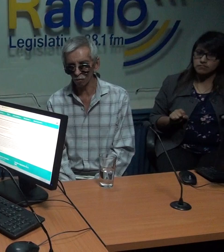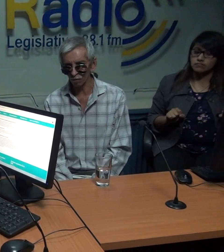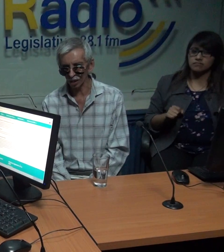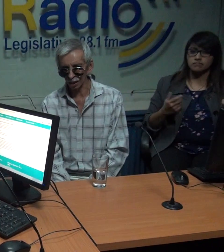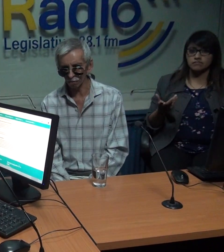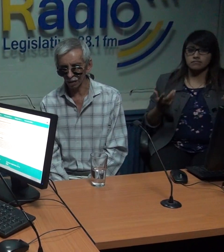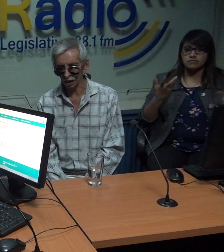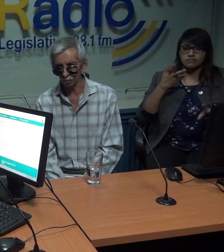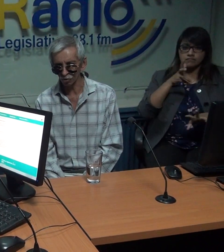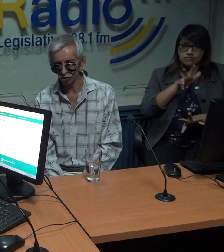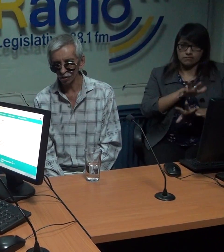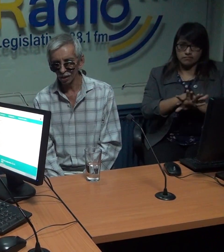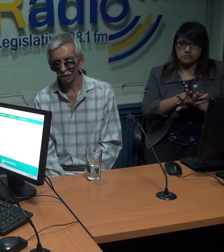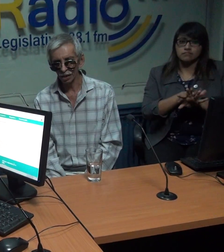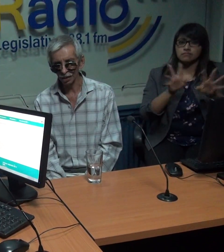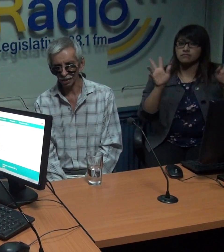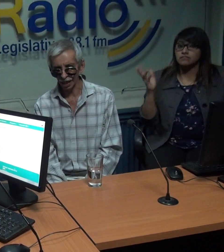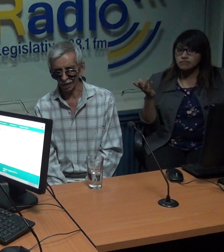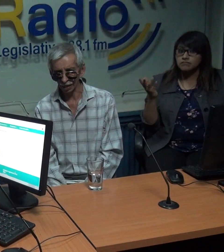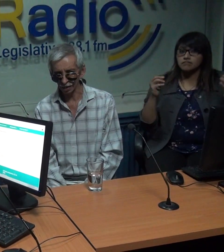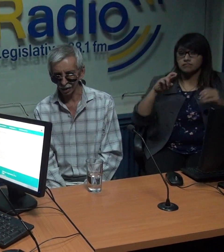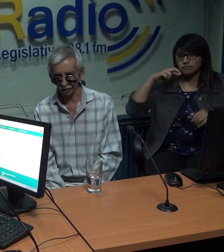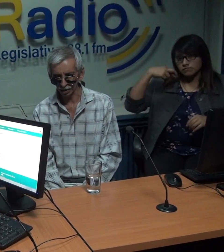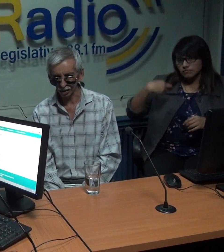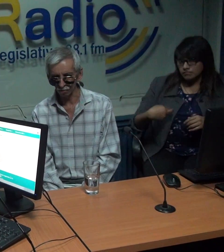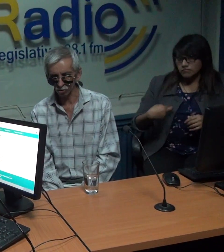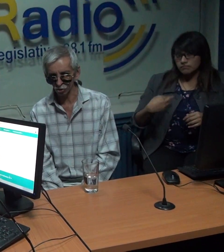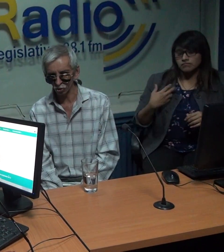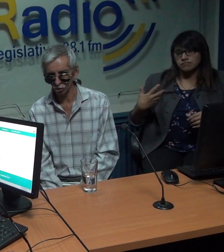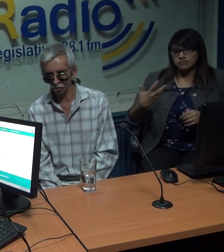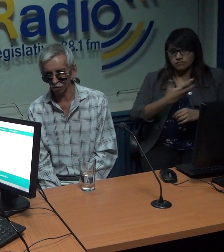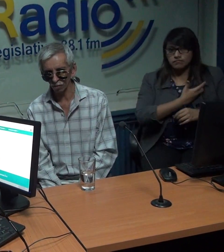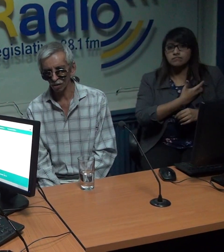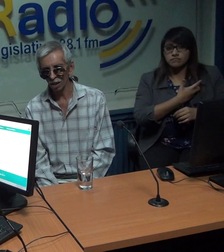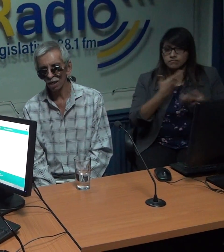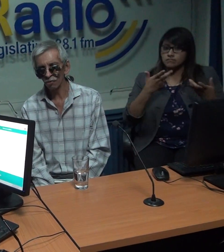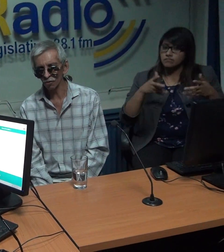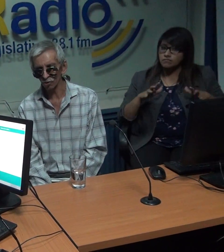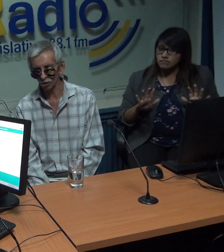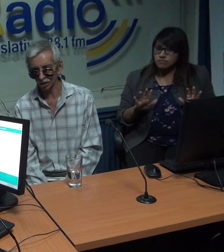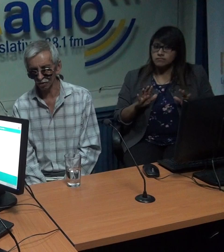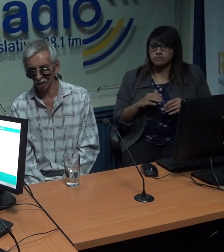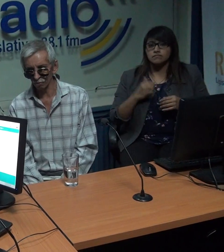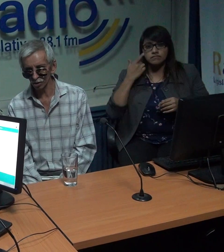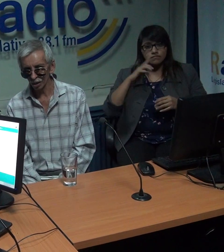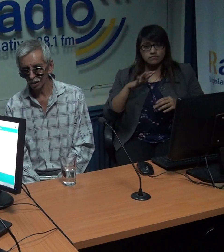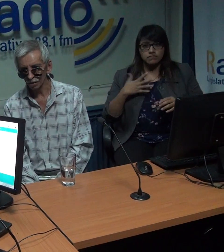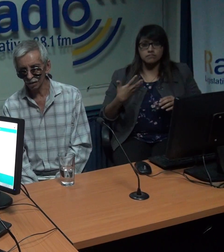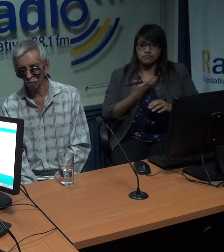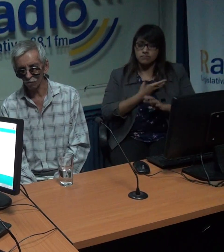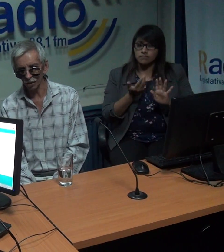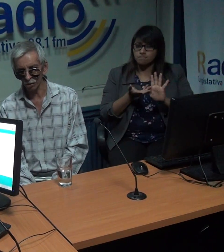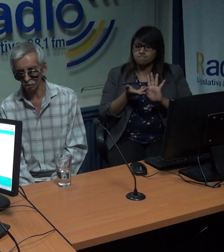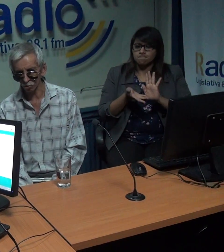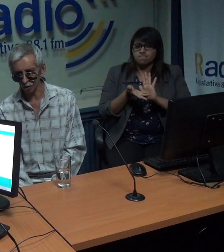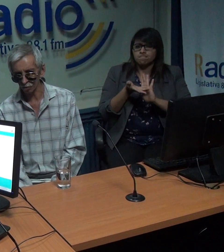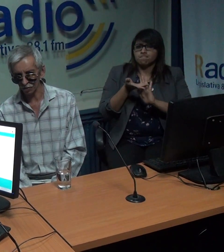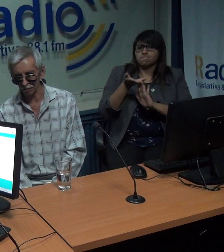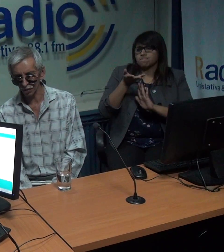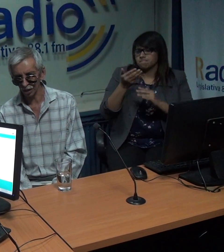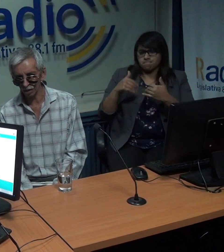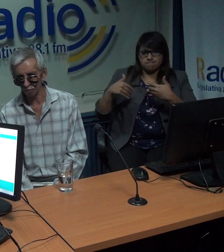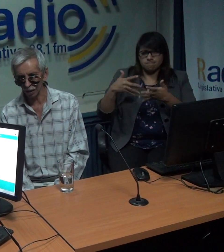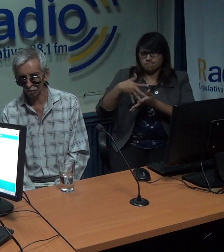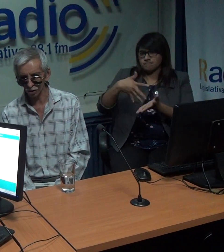e incorporarlo al mundo real, al que tenemos nosotros como donde nos desarrollamos. Y los niños,